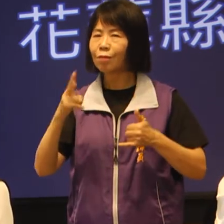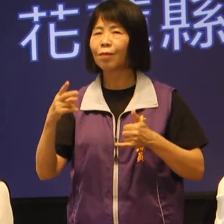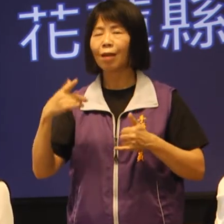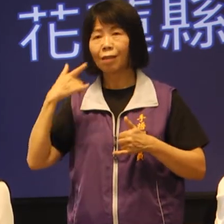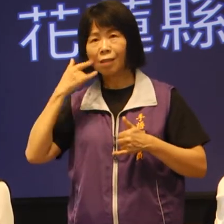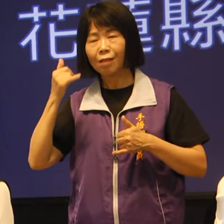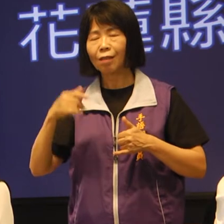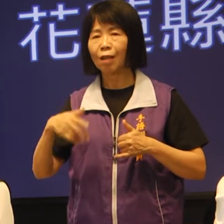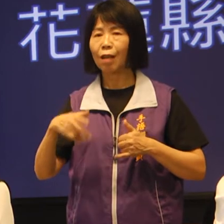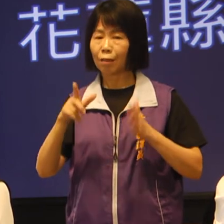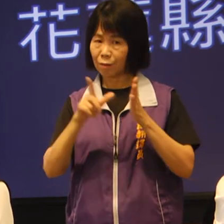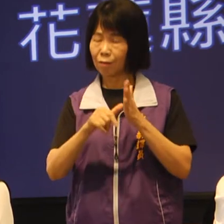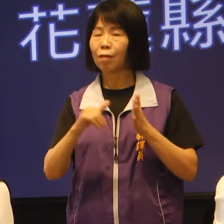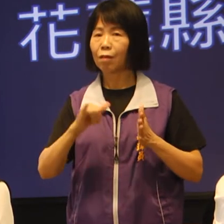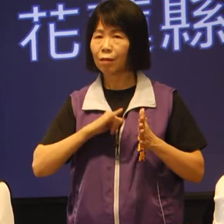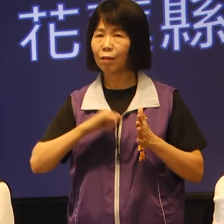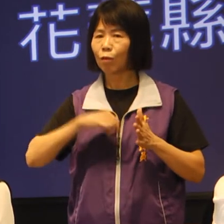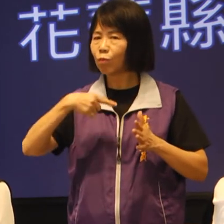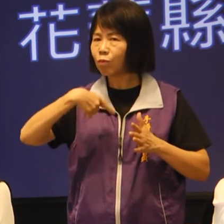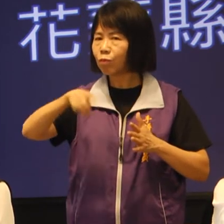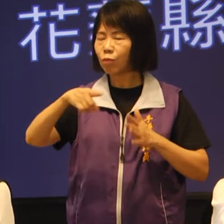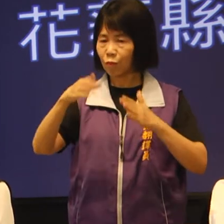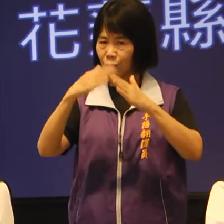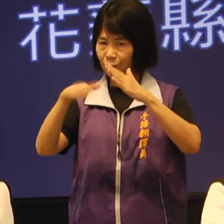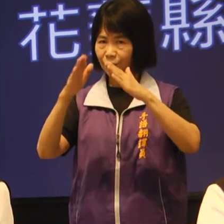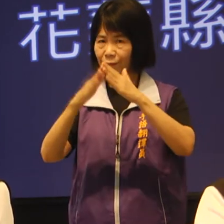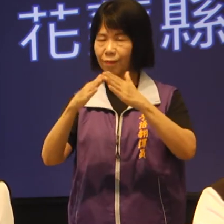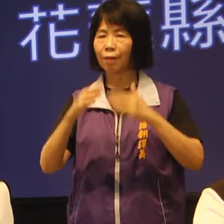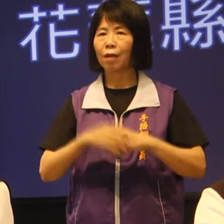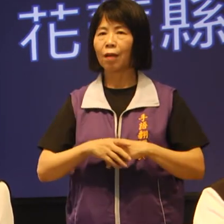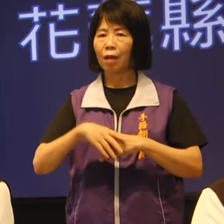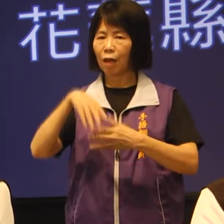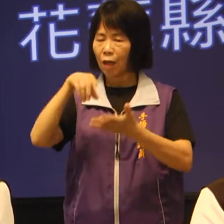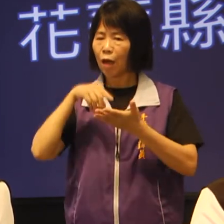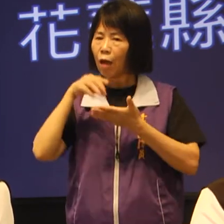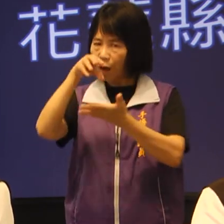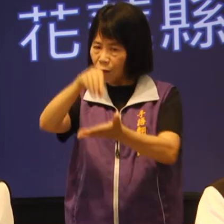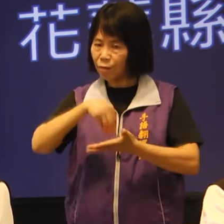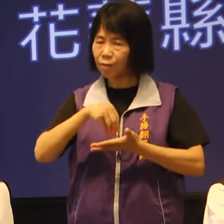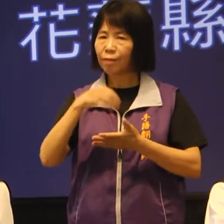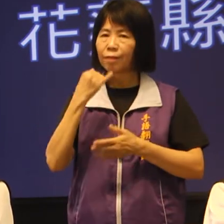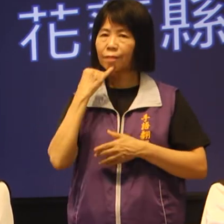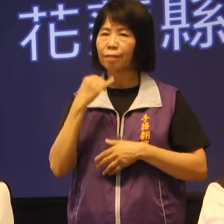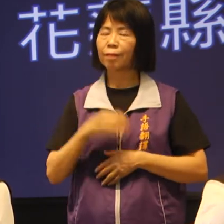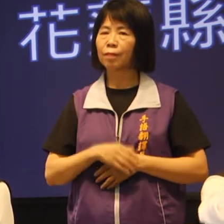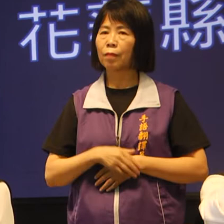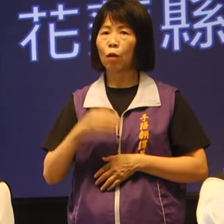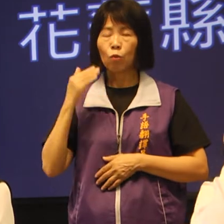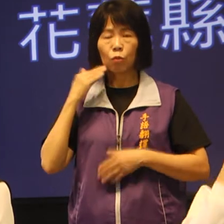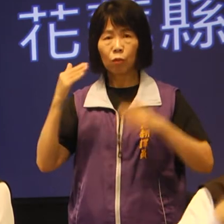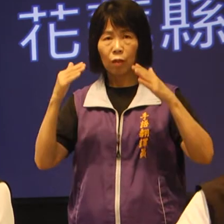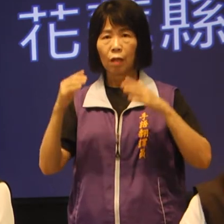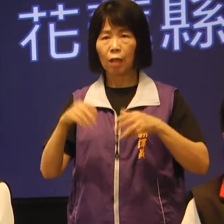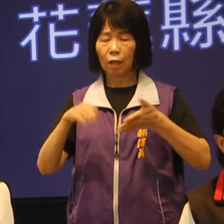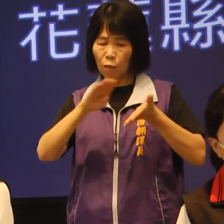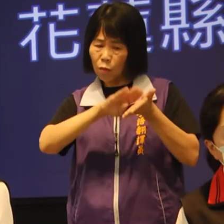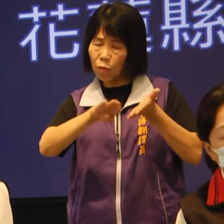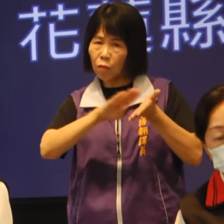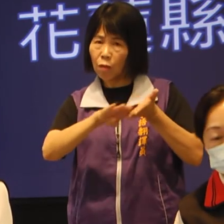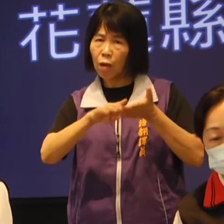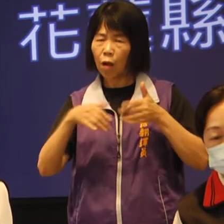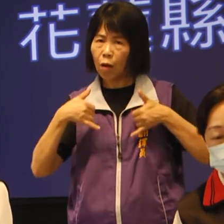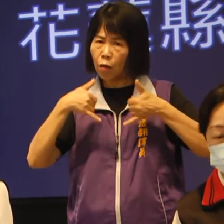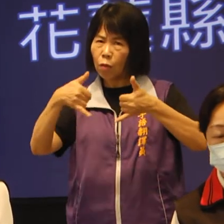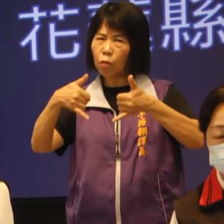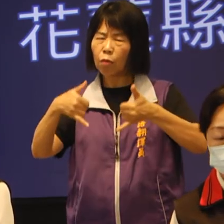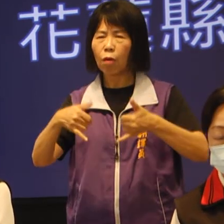利用这段时间那拨空到学校去领取快筛试剂。那如果是住在中南区，我们路途比